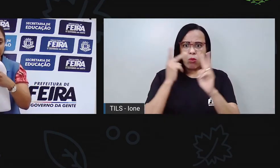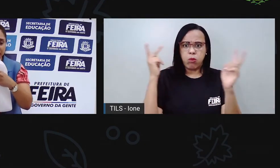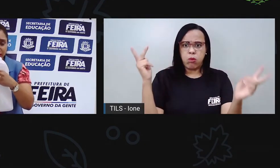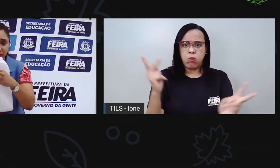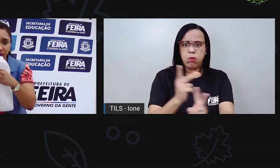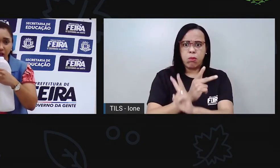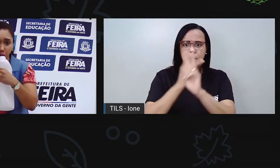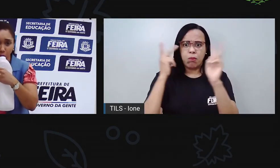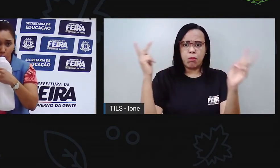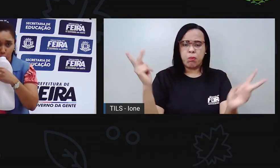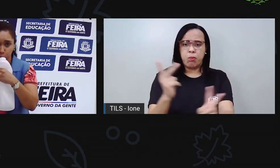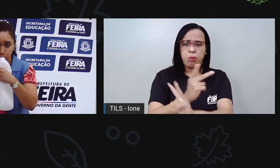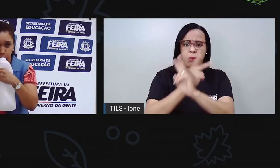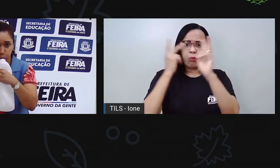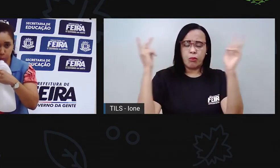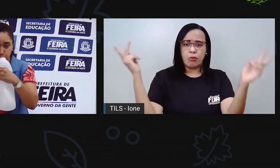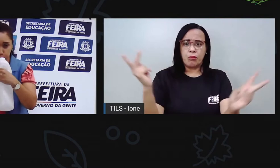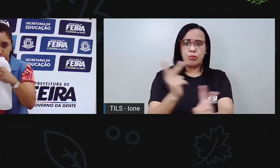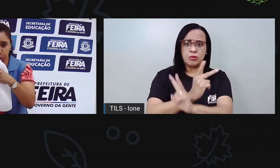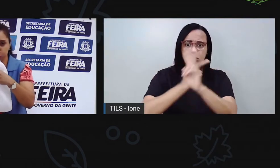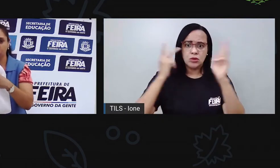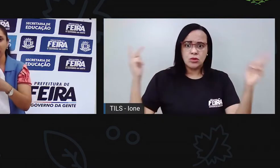Ventos!